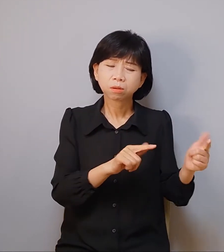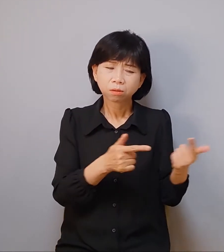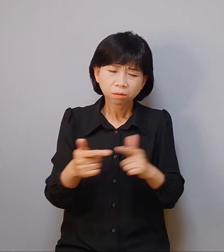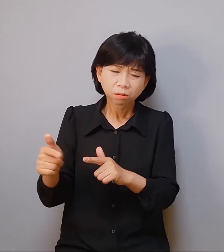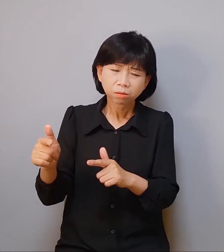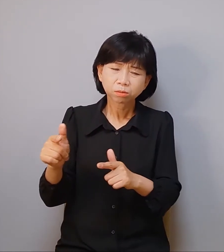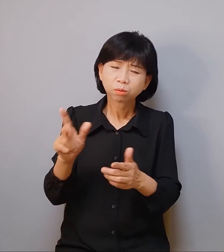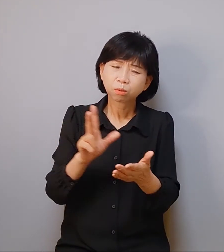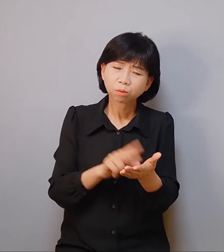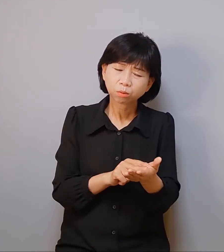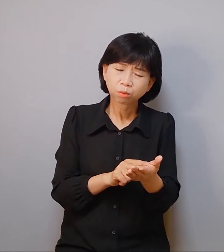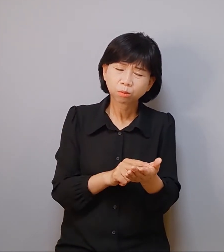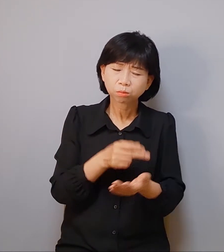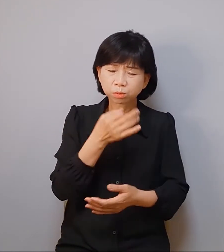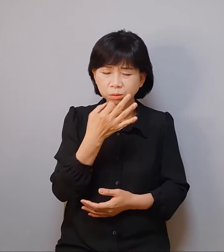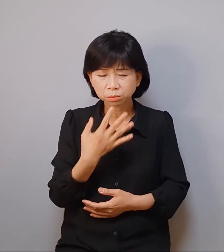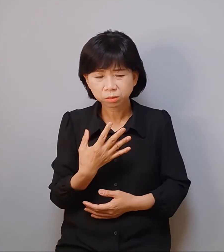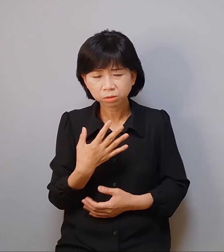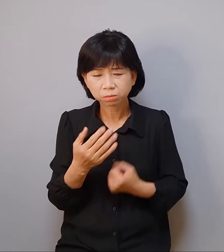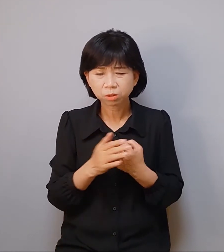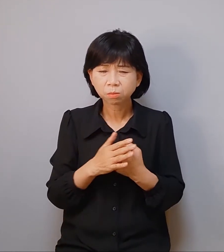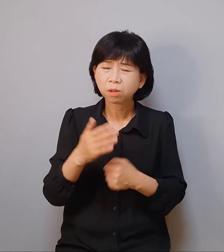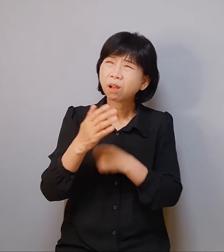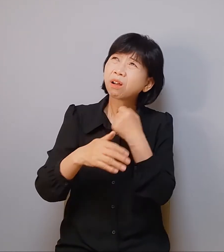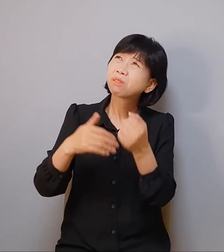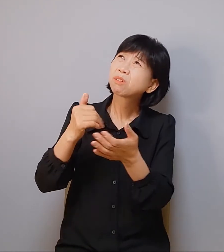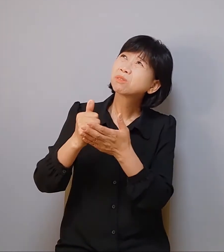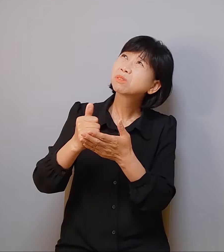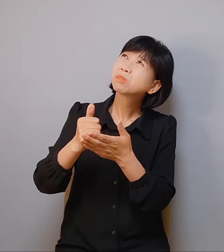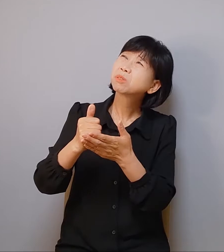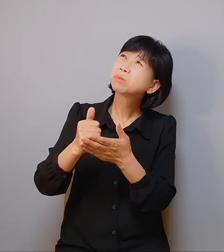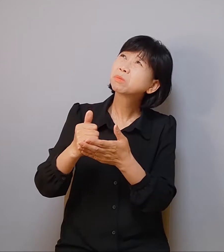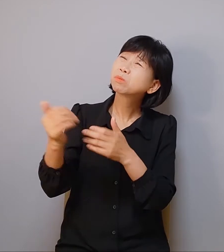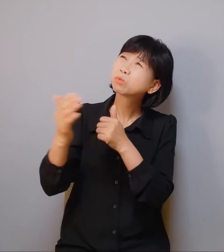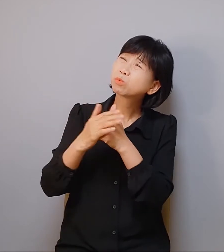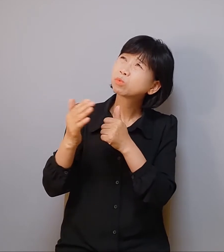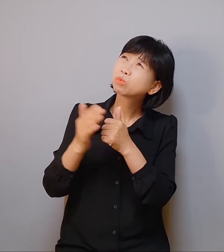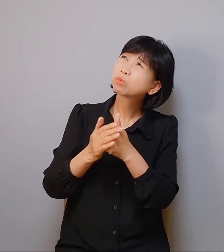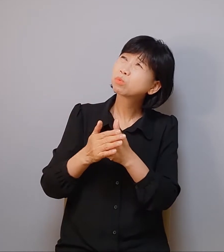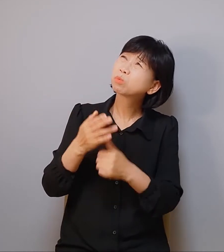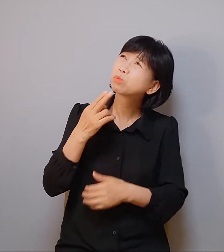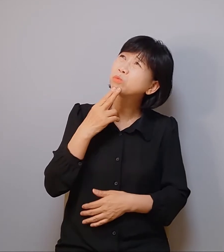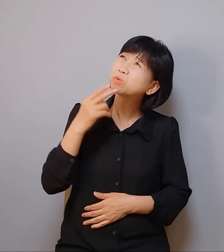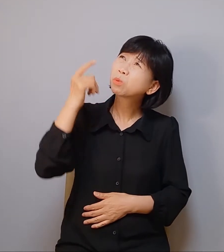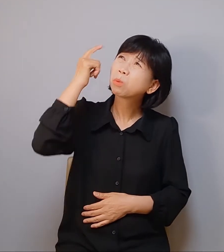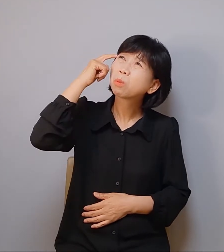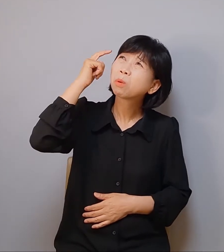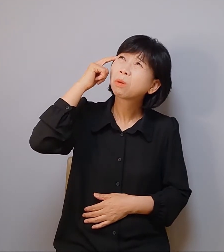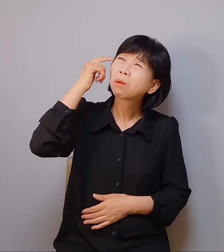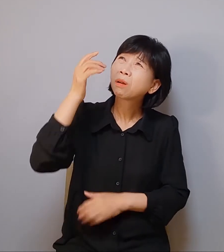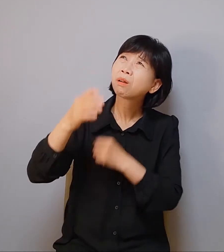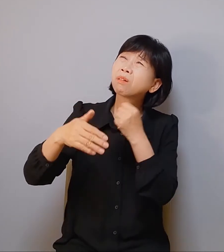힘든데 하나님 왜 안 도와주시지? 하나님 어디 계세요?